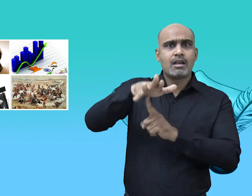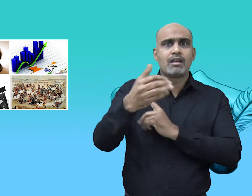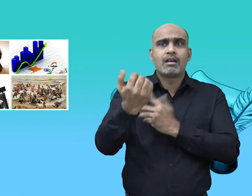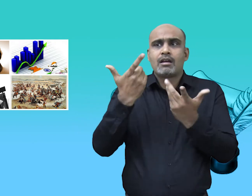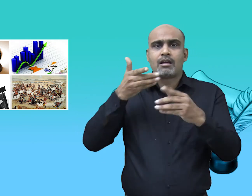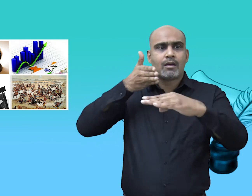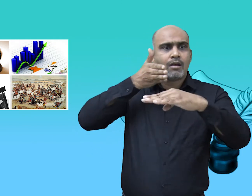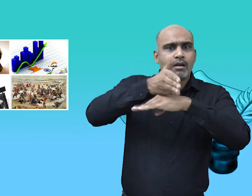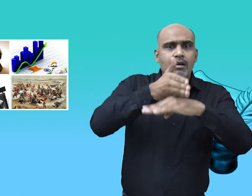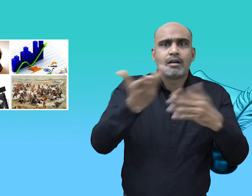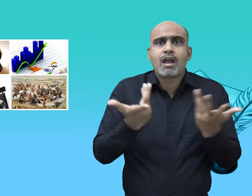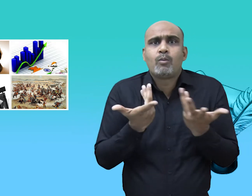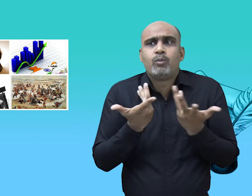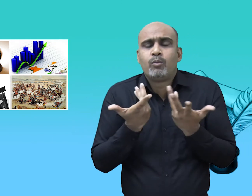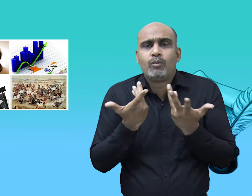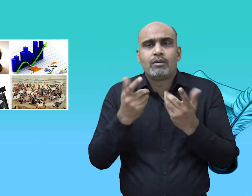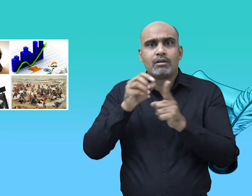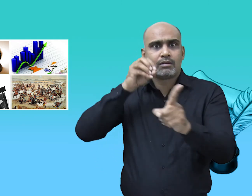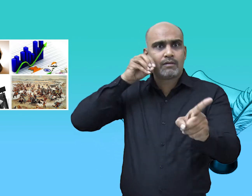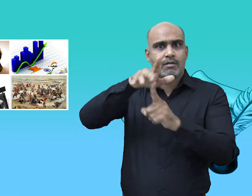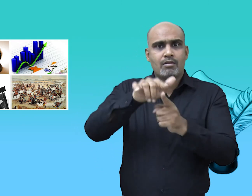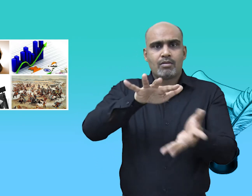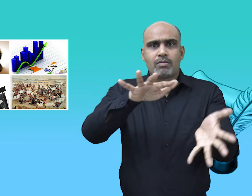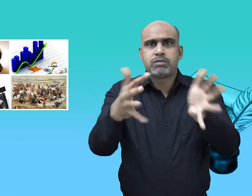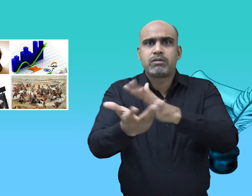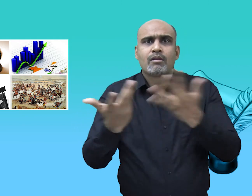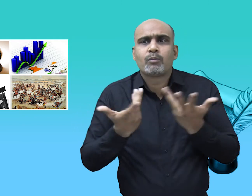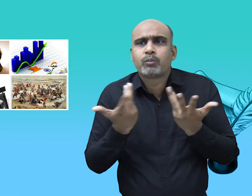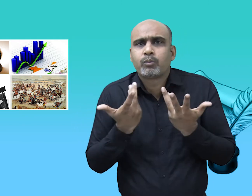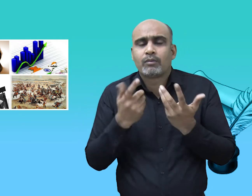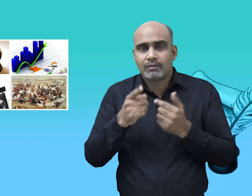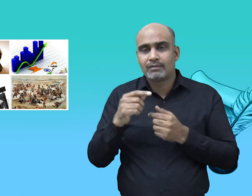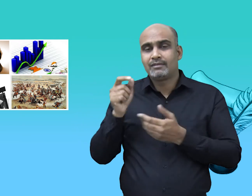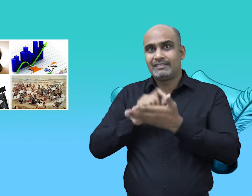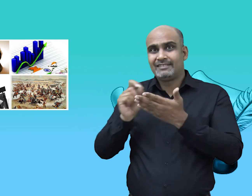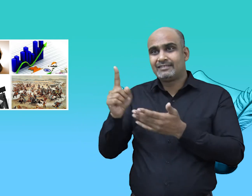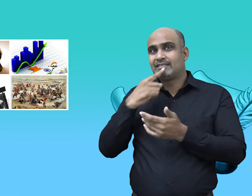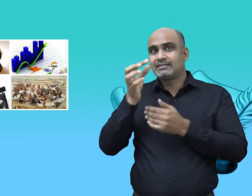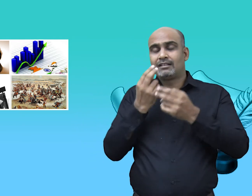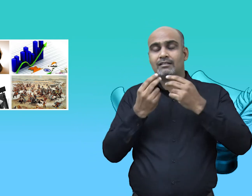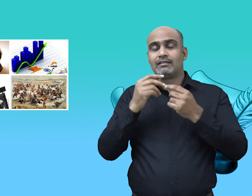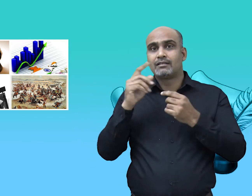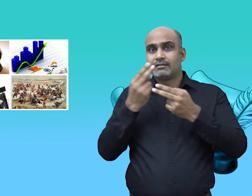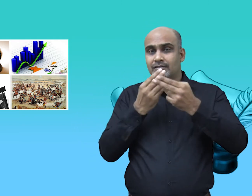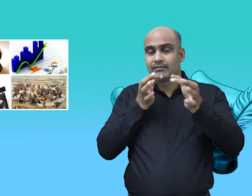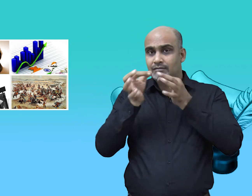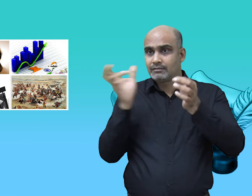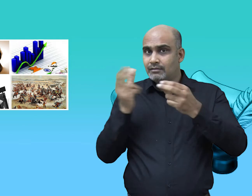साम्राज्यवाद से प्रभावित हुए और हमारे देश की व्यवस्थाओं में किस प्रकार से बदलाव आता गया।